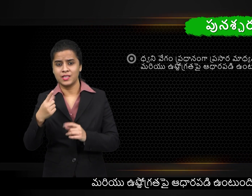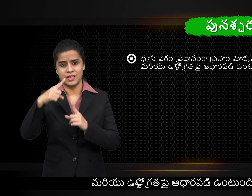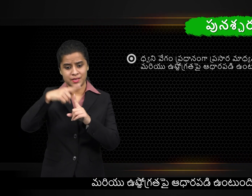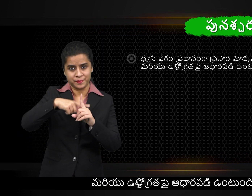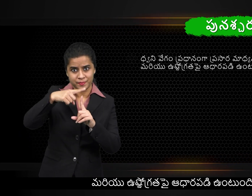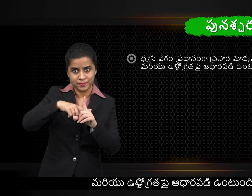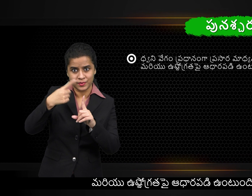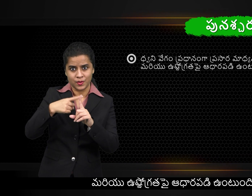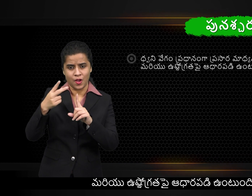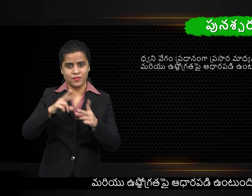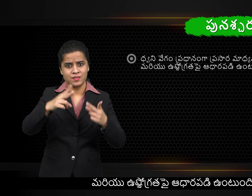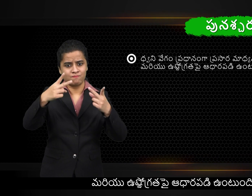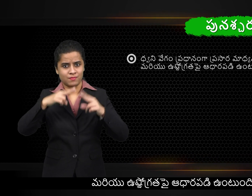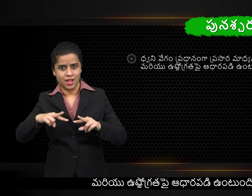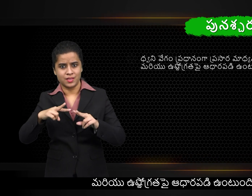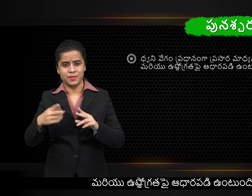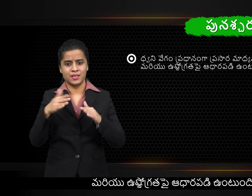ఆధారపడి ఉంటుంది.